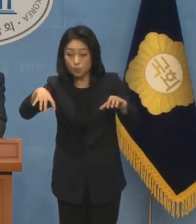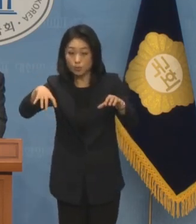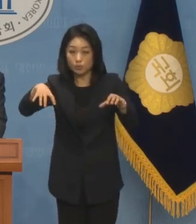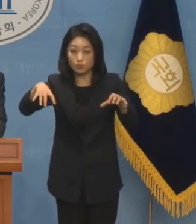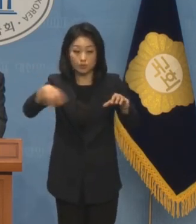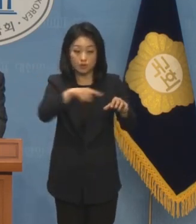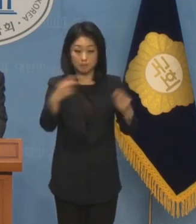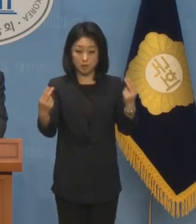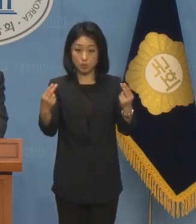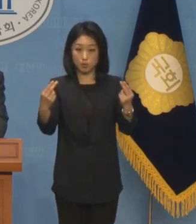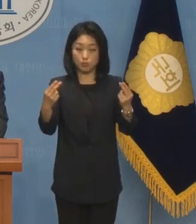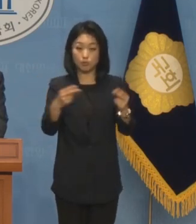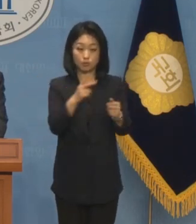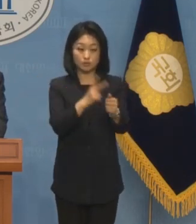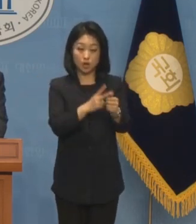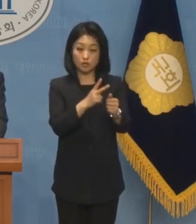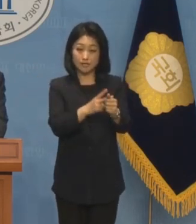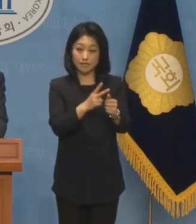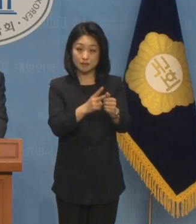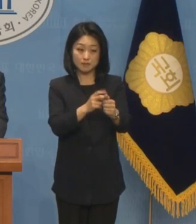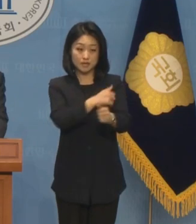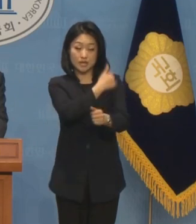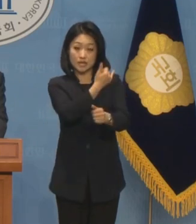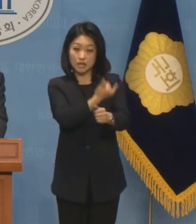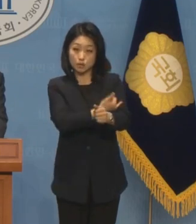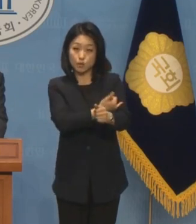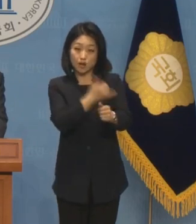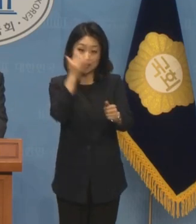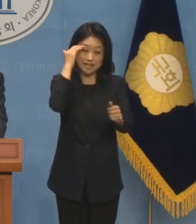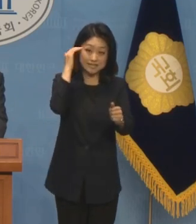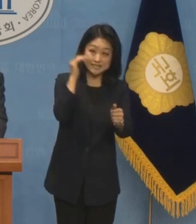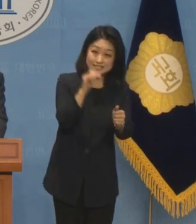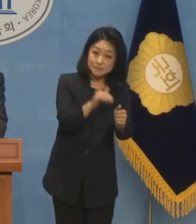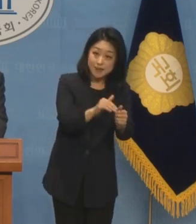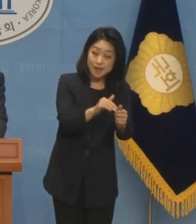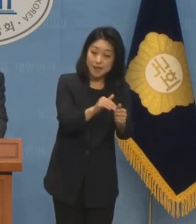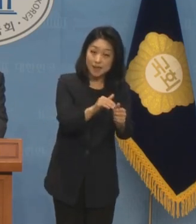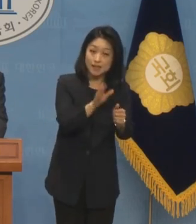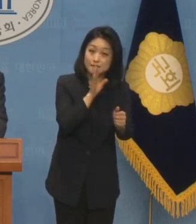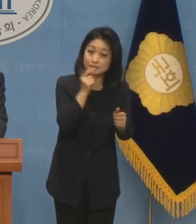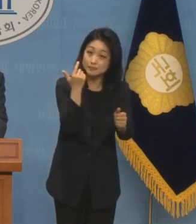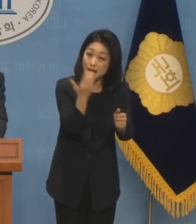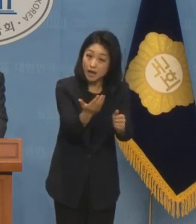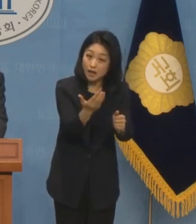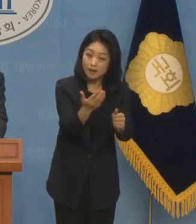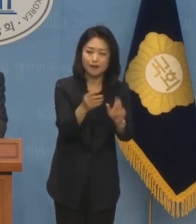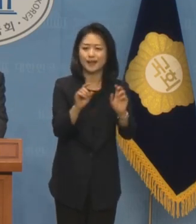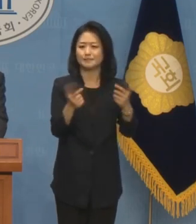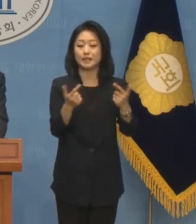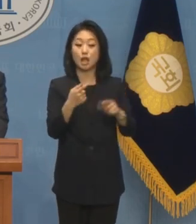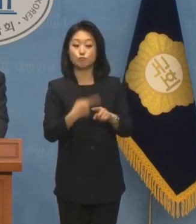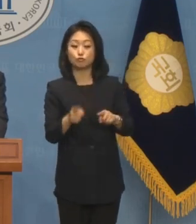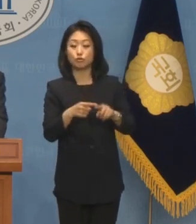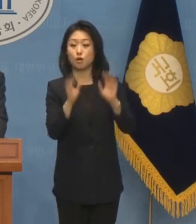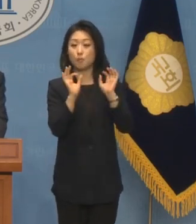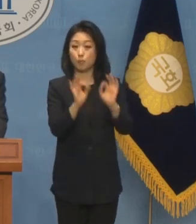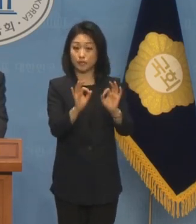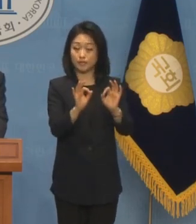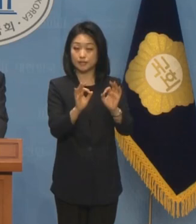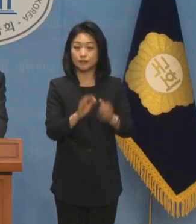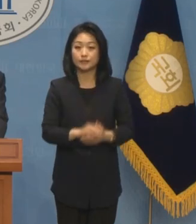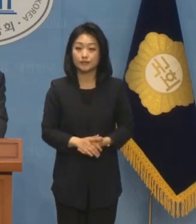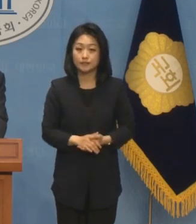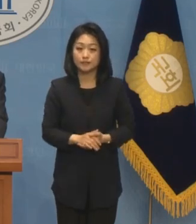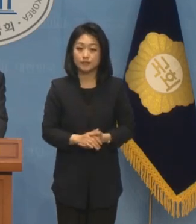사례가 훨씬 빈번하게 발생되어야 할 것입니다 그러나이를 분석할 한 언론에